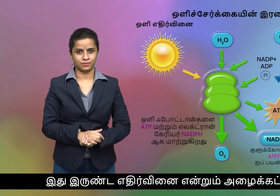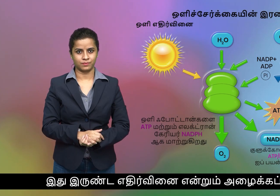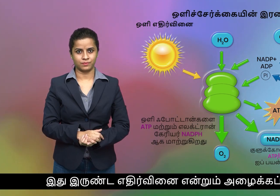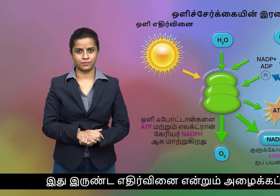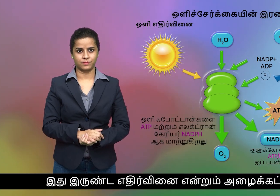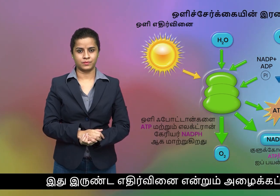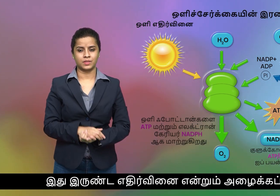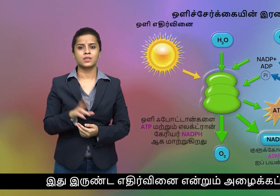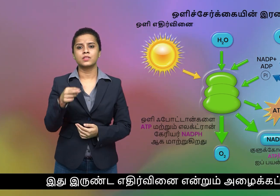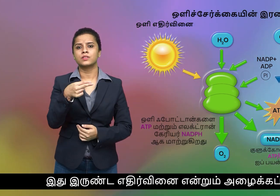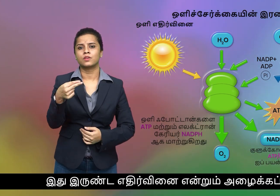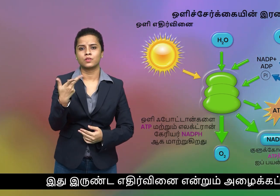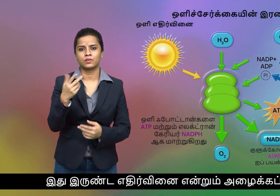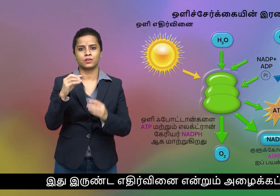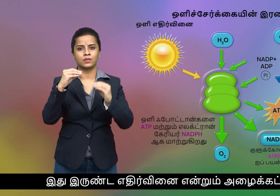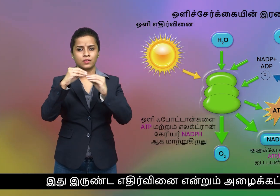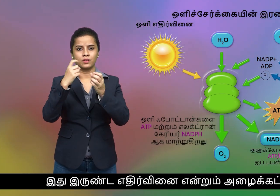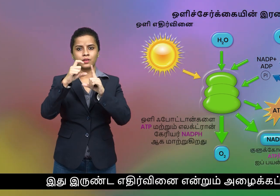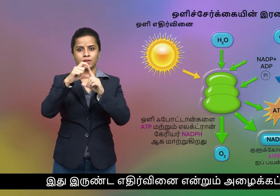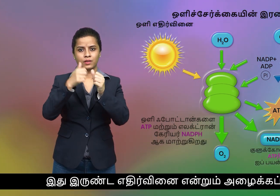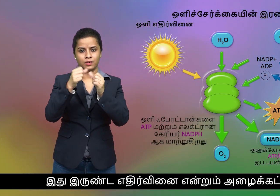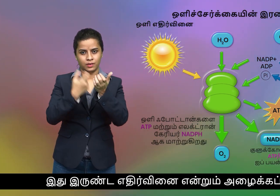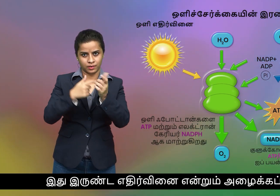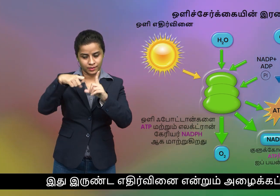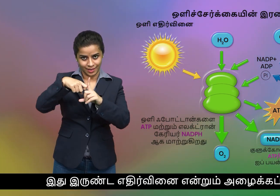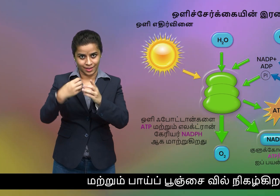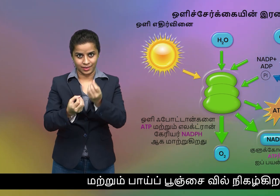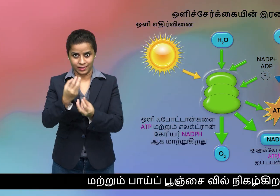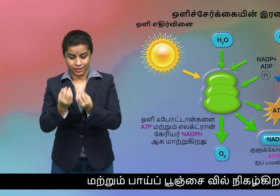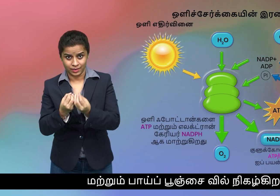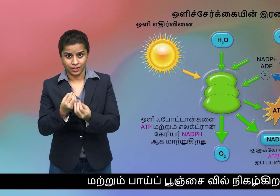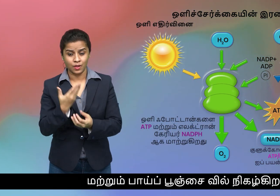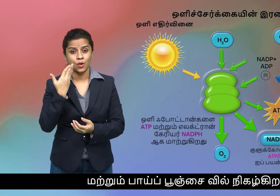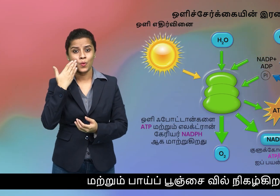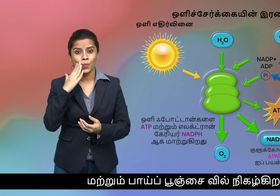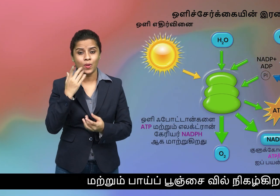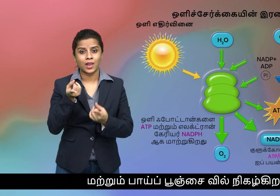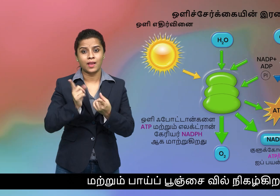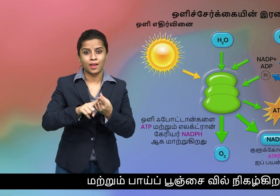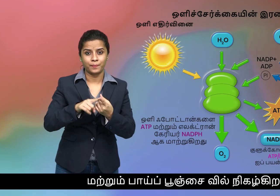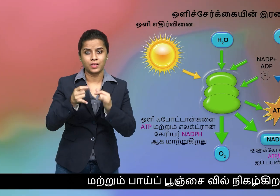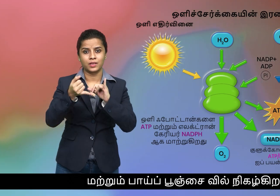இது இருண்ட எதிர்வினை என்று அழைக்கப்படுகிறது மற்றும் பாய் பூஞ்சையில்